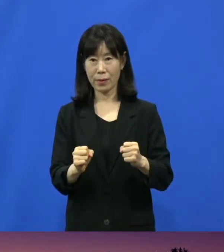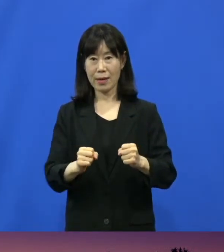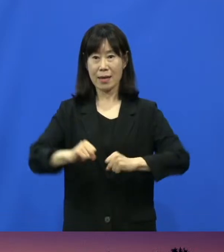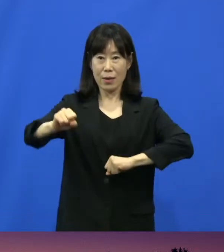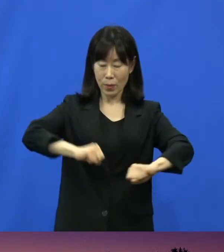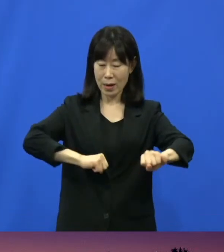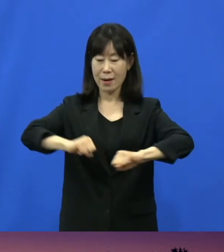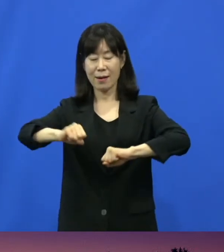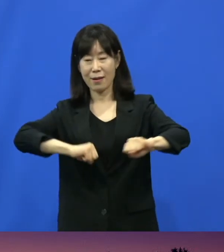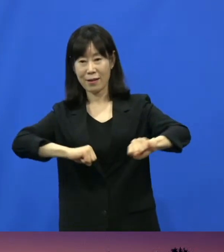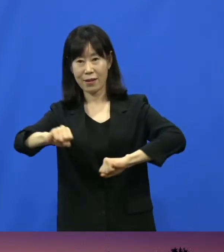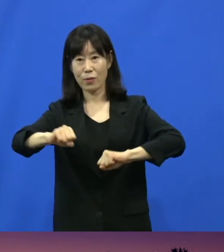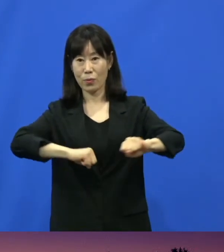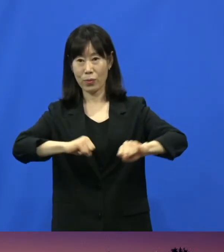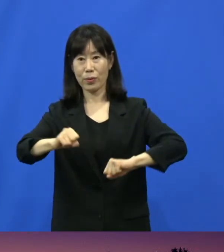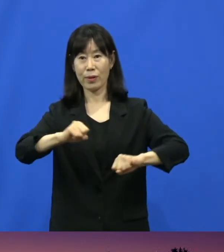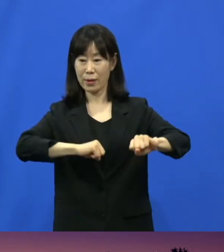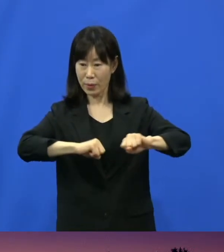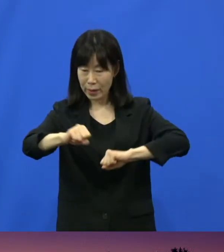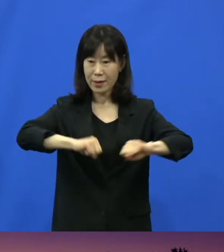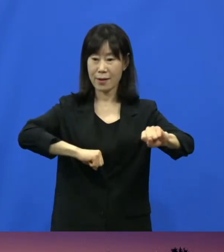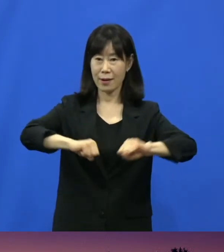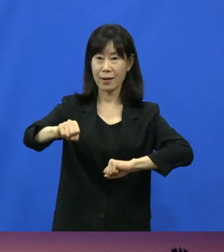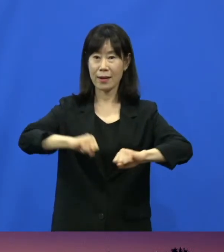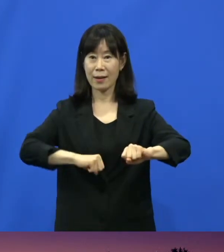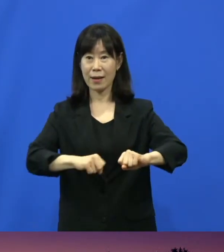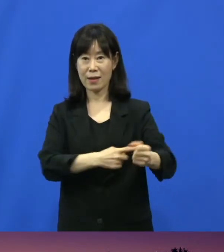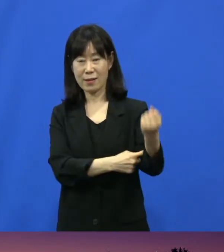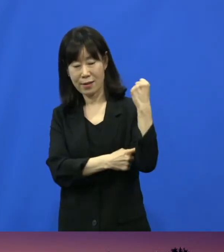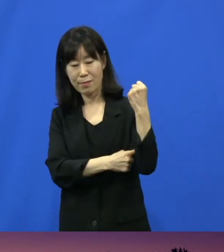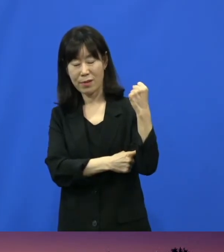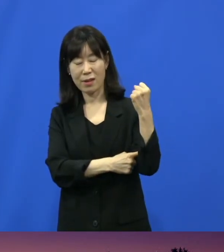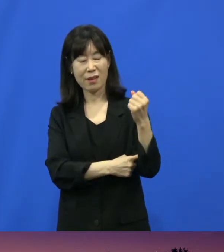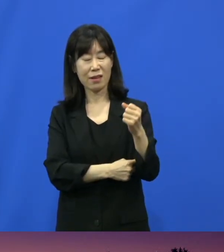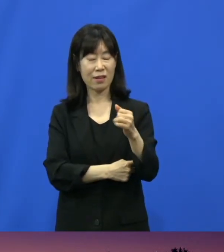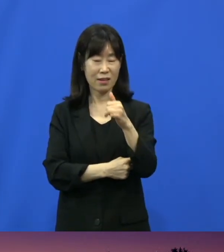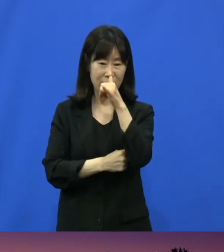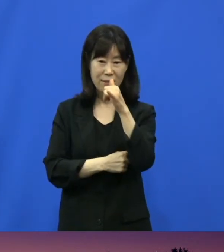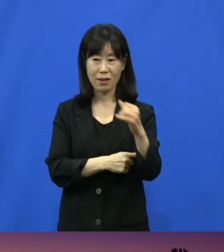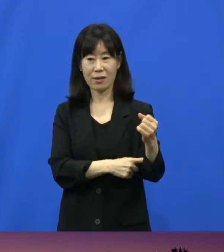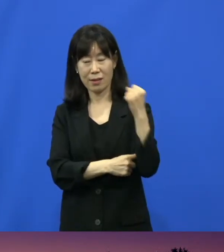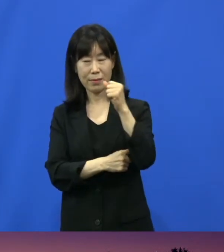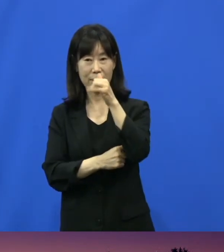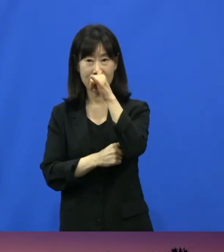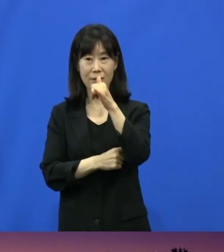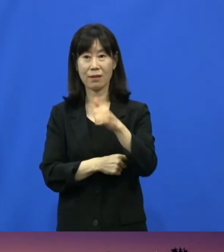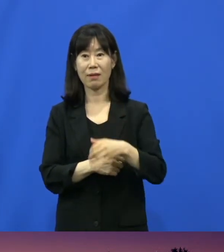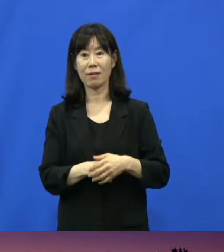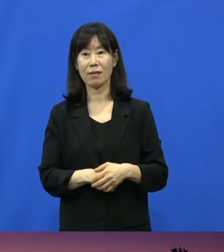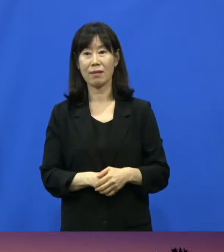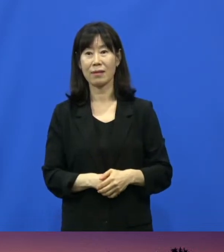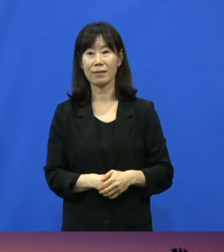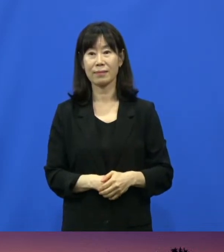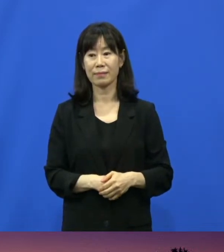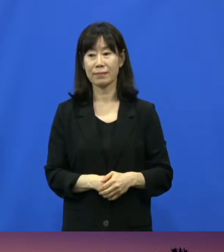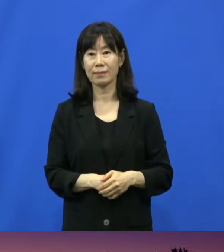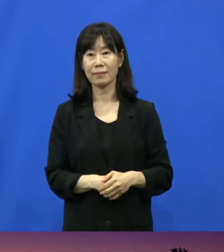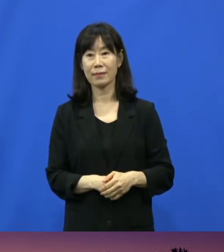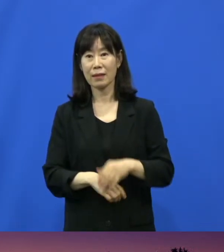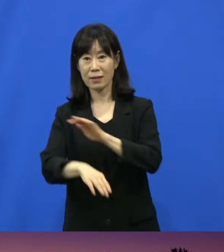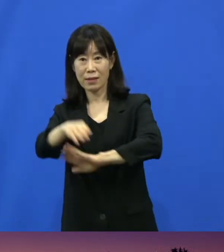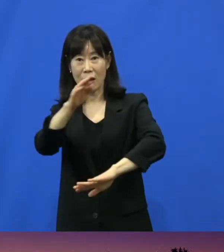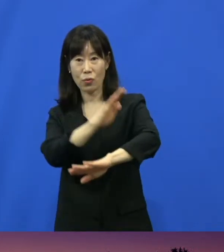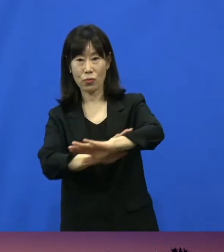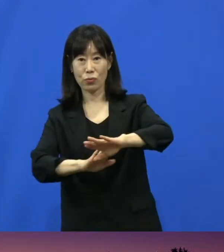활력이 있어. 활력이 있다. 에너지 활력이 있어요.